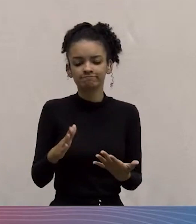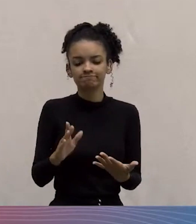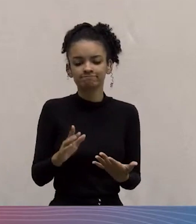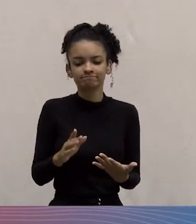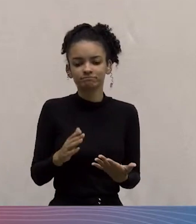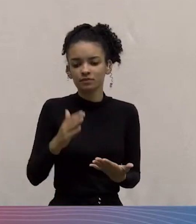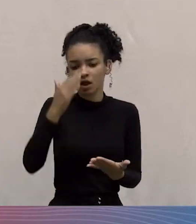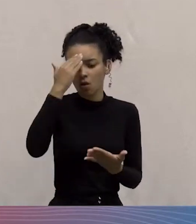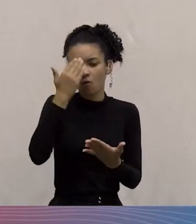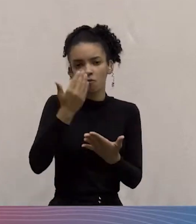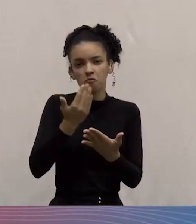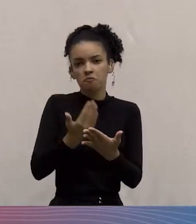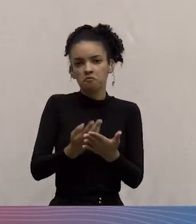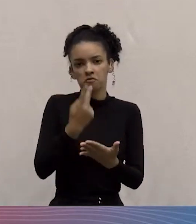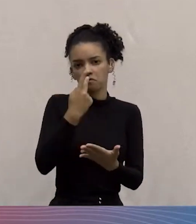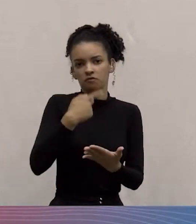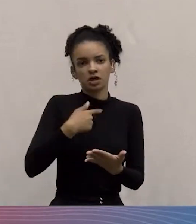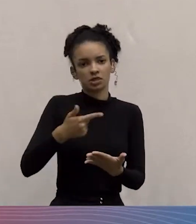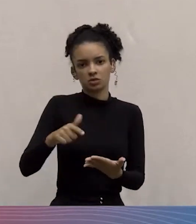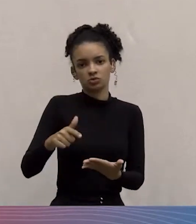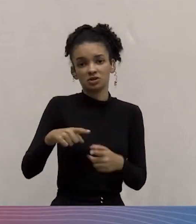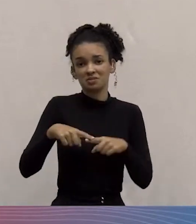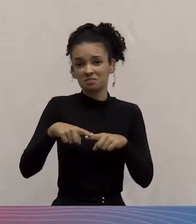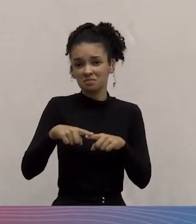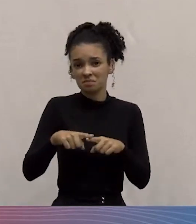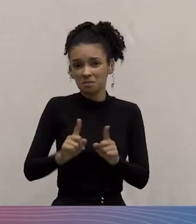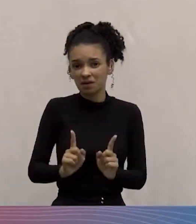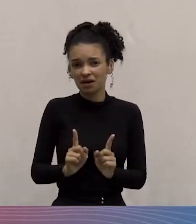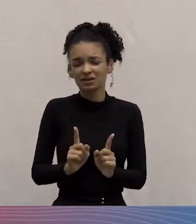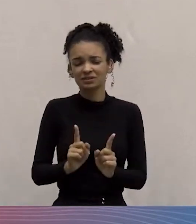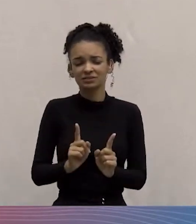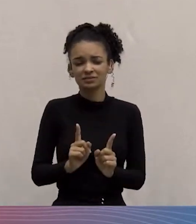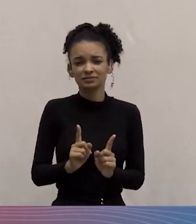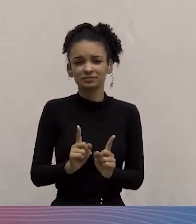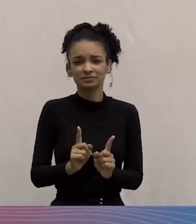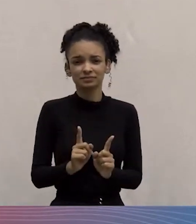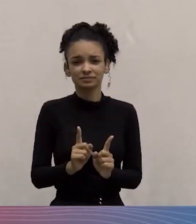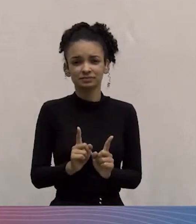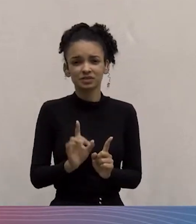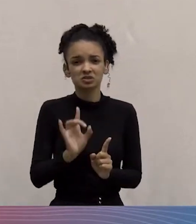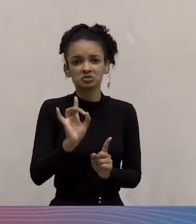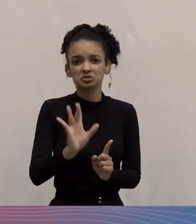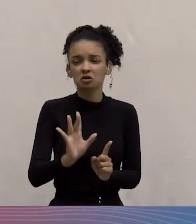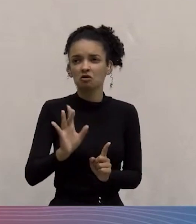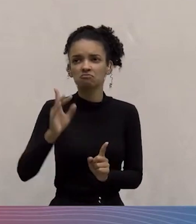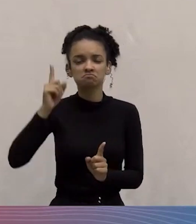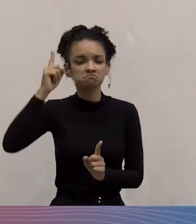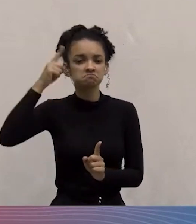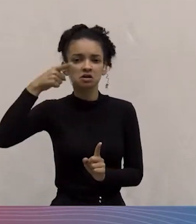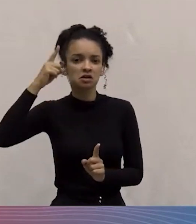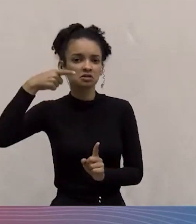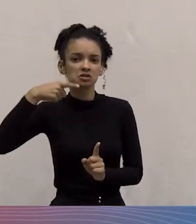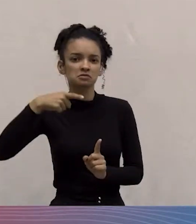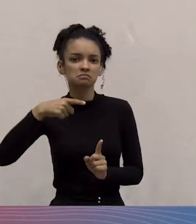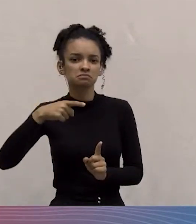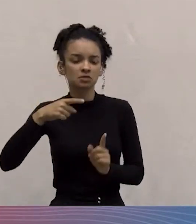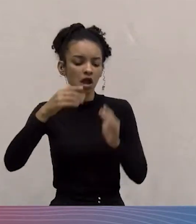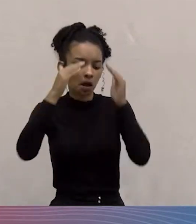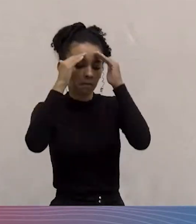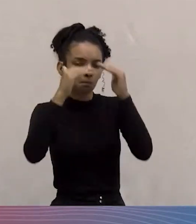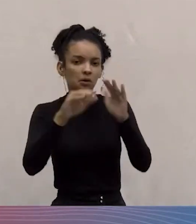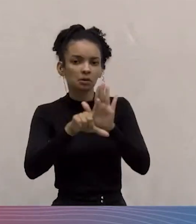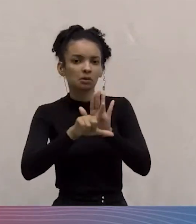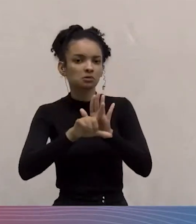si mesmo, mas se tornou um cumprimento de mera ordenança.